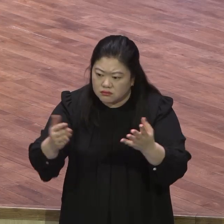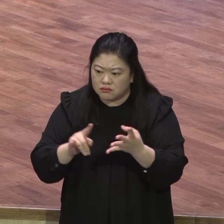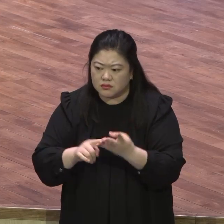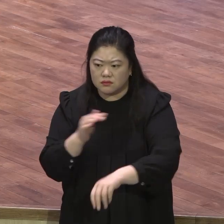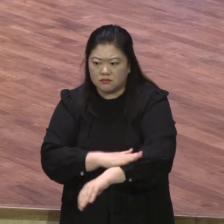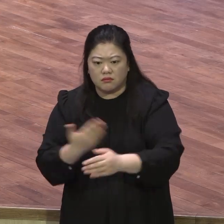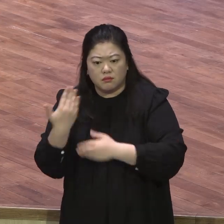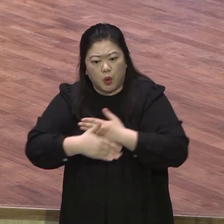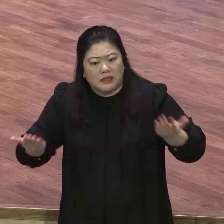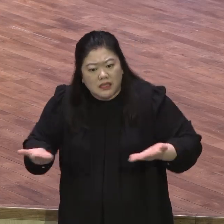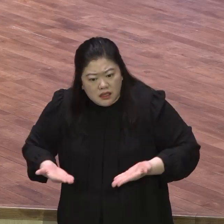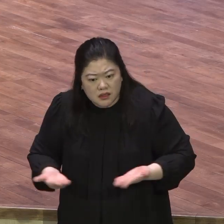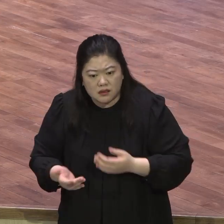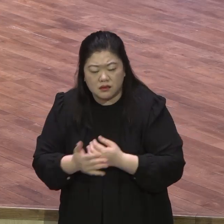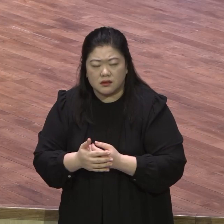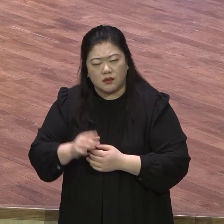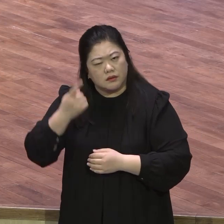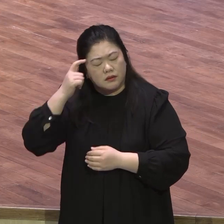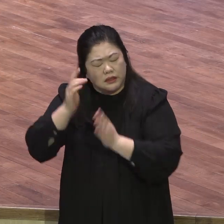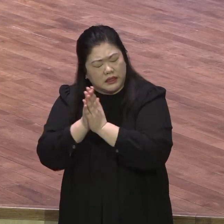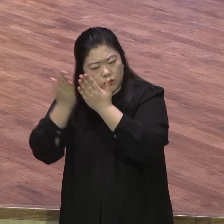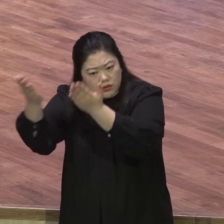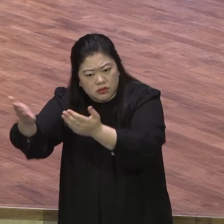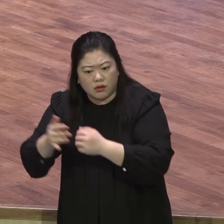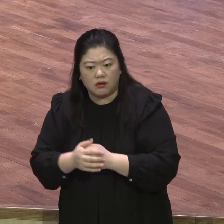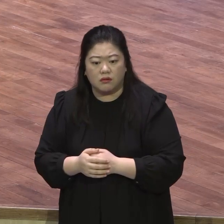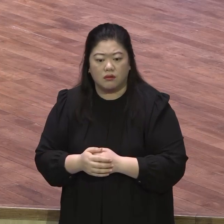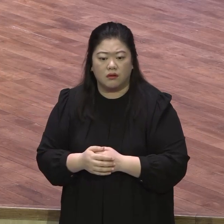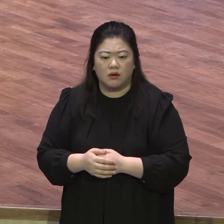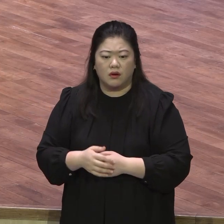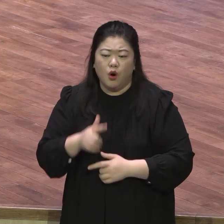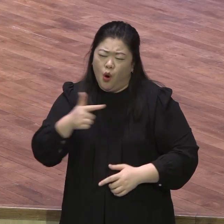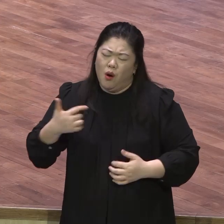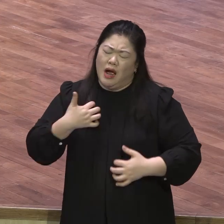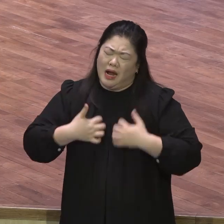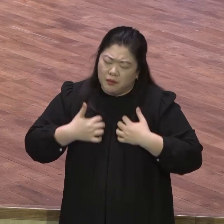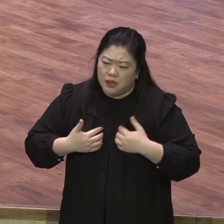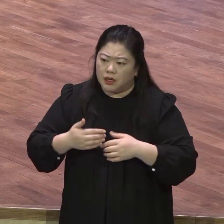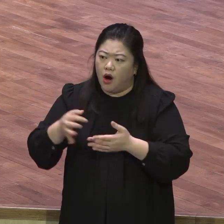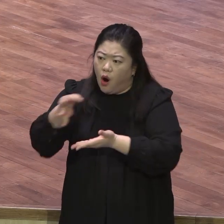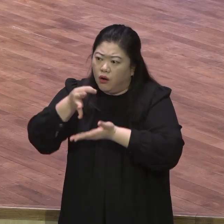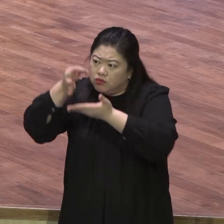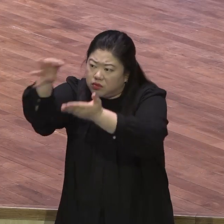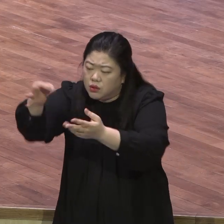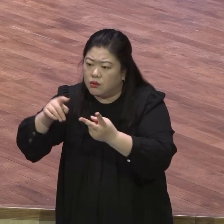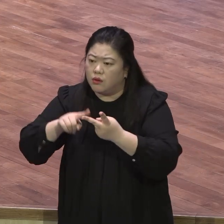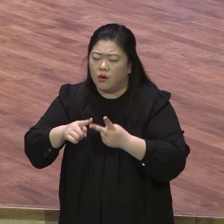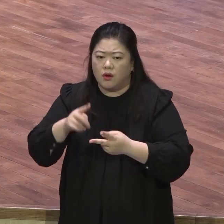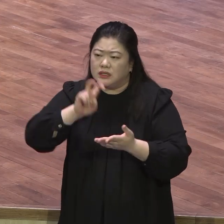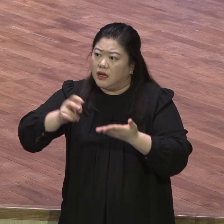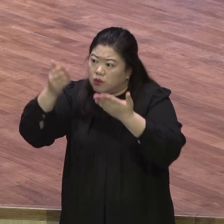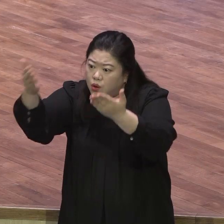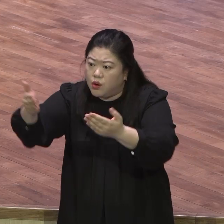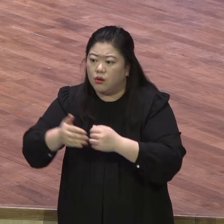대접하고 너무 기뻐서 헌금하고 너무 감사해서 헌신을 하는 이게 정상이에요